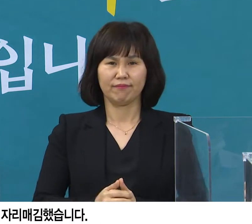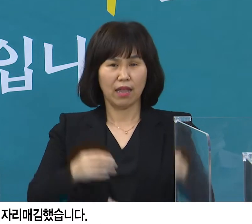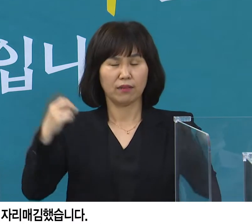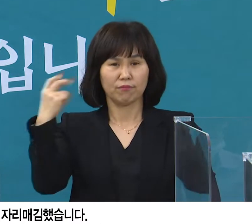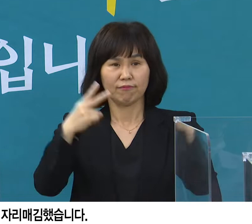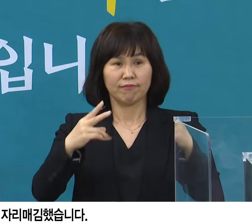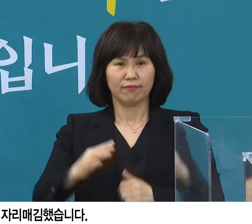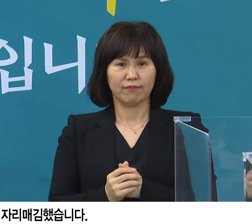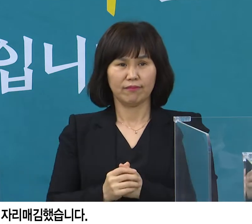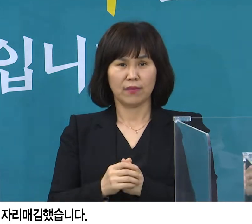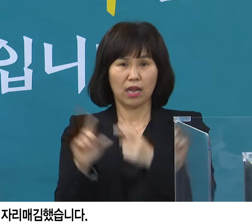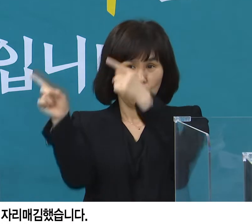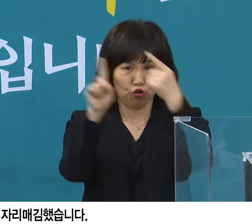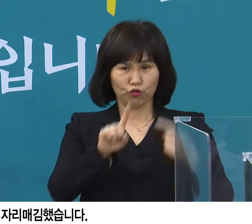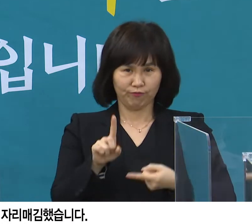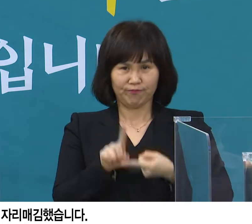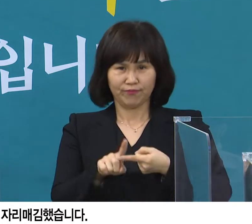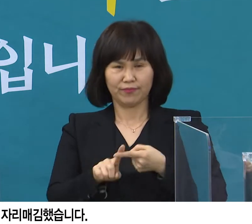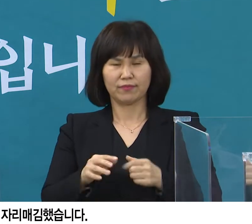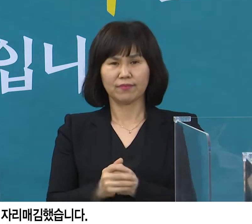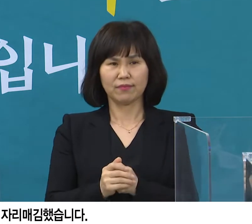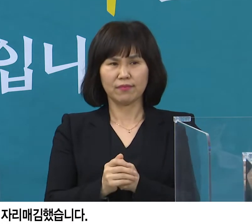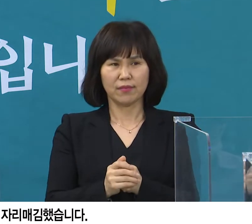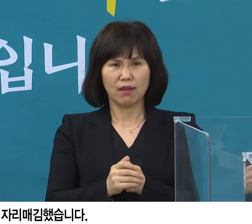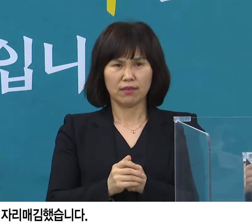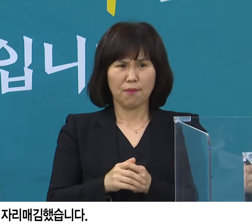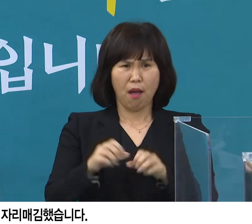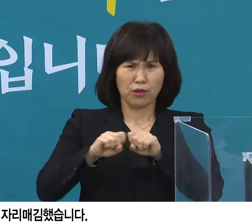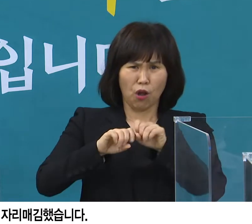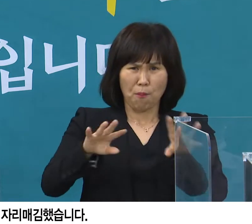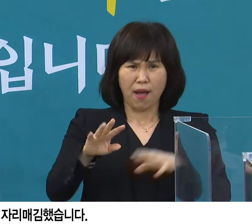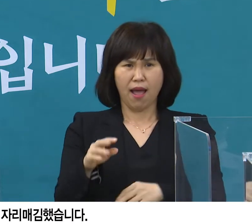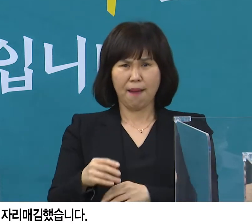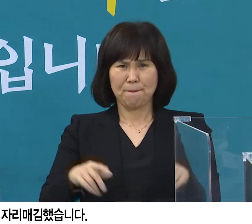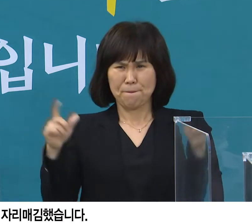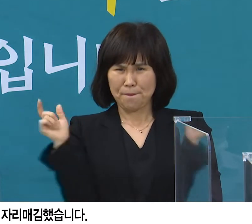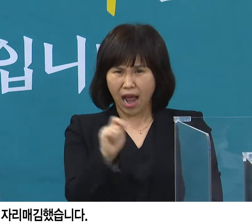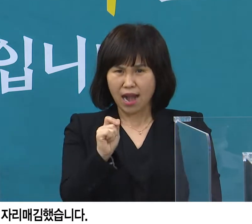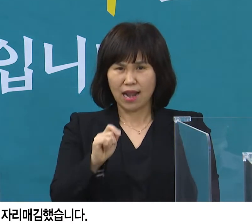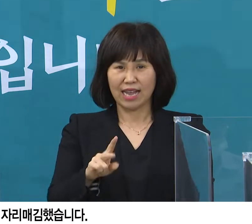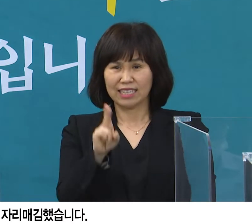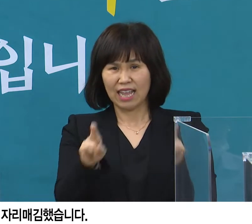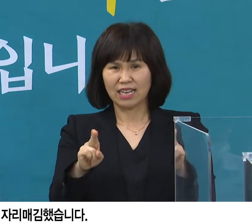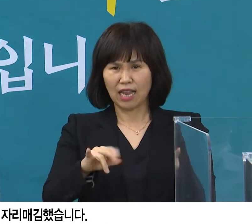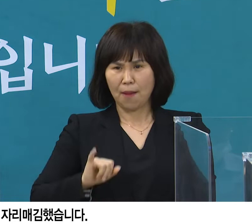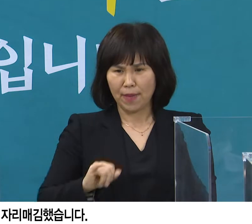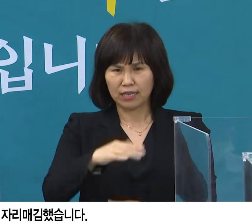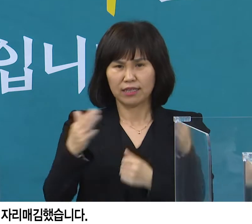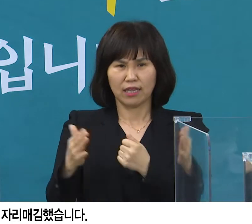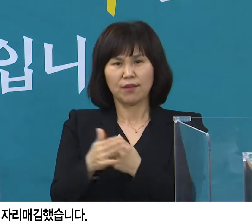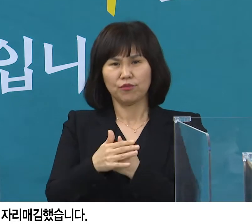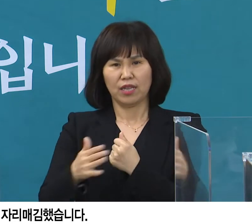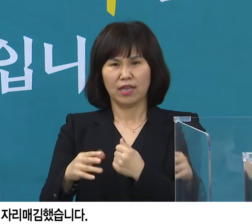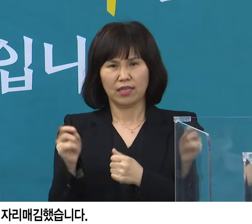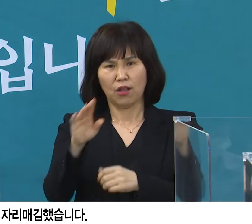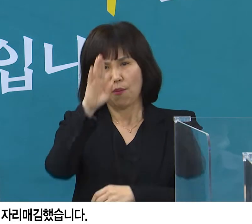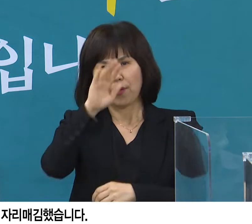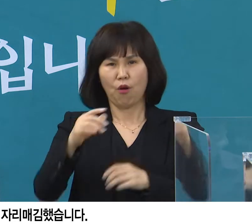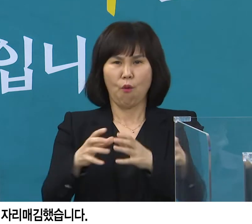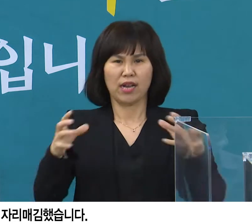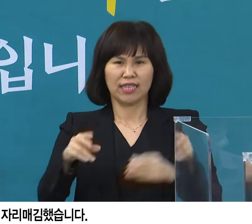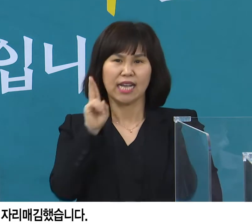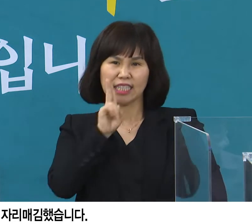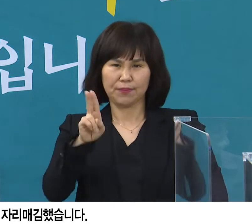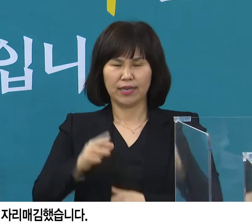또한 전국적으로 전파력이 강한 델타 바이러스가 우세종으로 자리매김하였습니다.